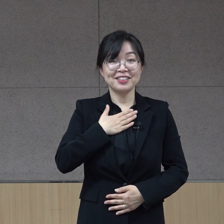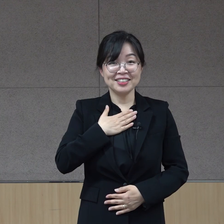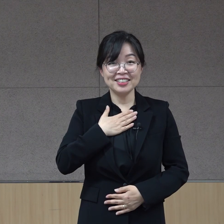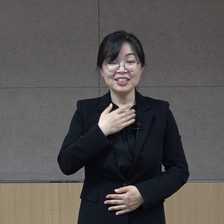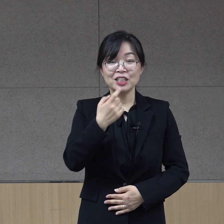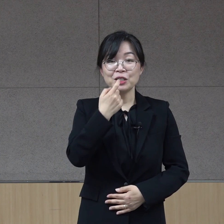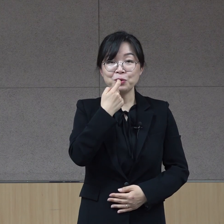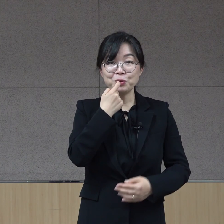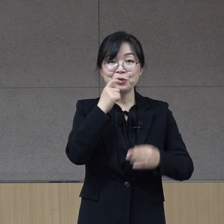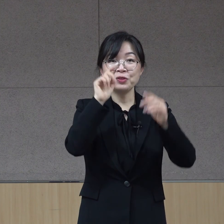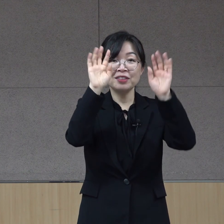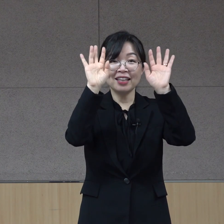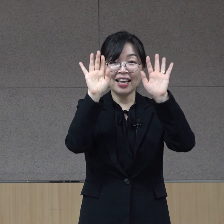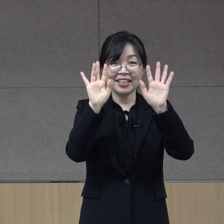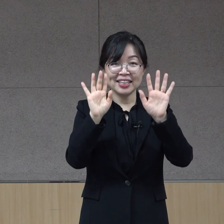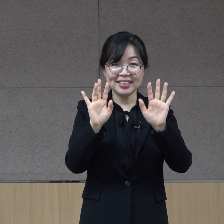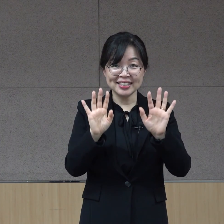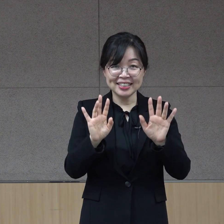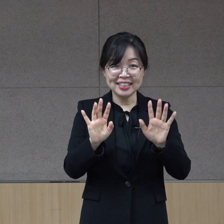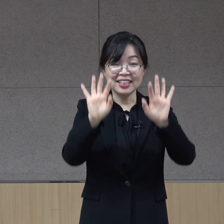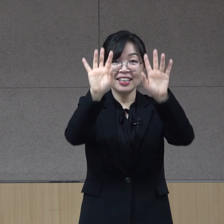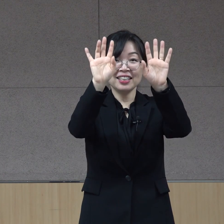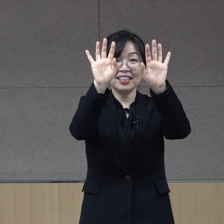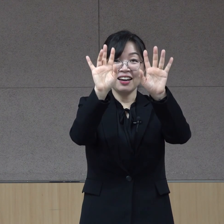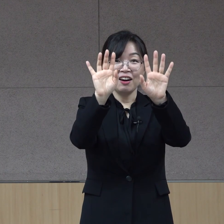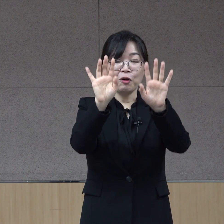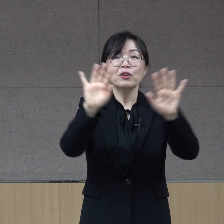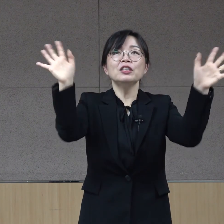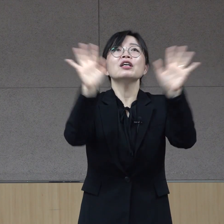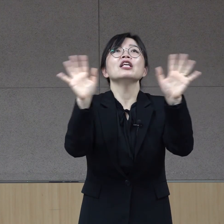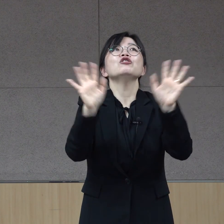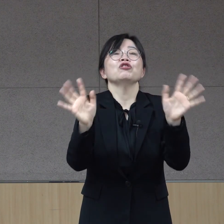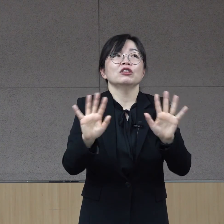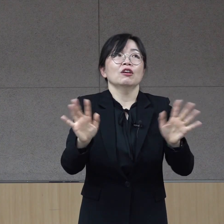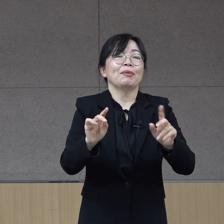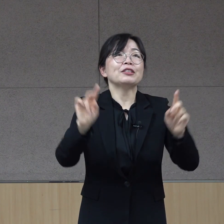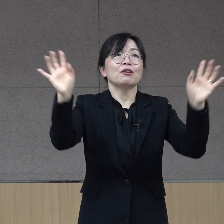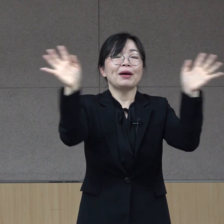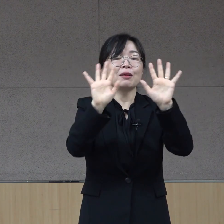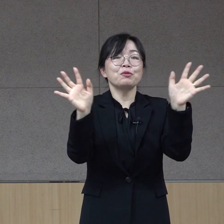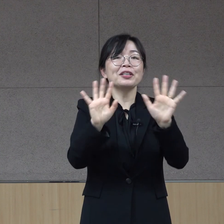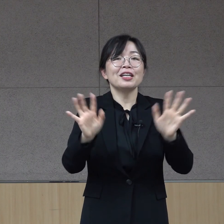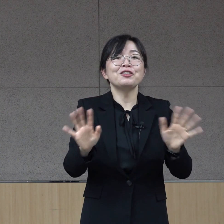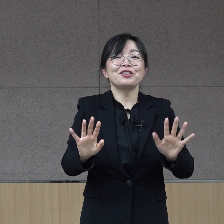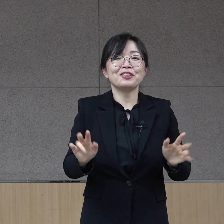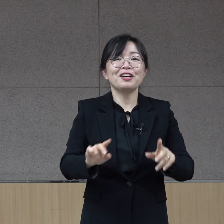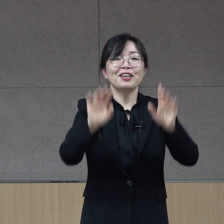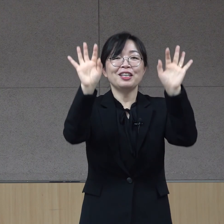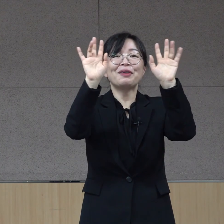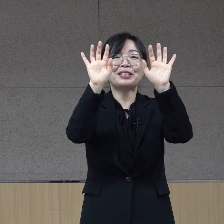저는 눈 내리는 이렇게 내릴 수도 있어요. 맞아요. 바람 불면 이렇게 내릴 수도 있고요.